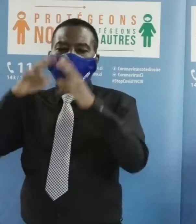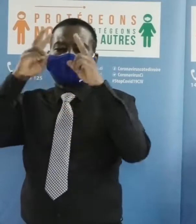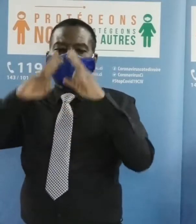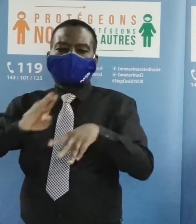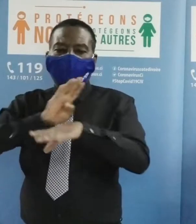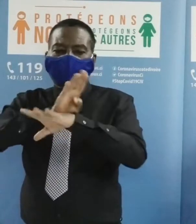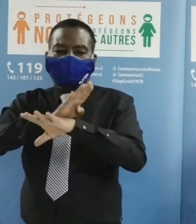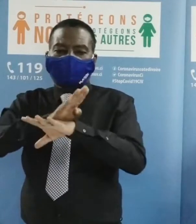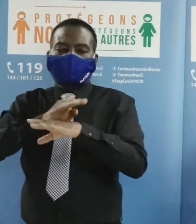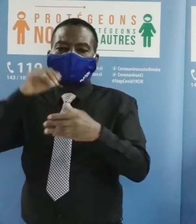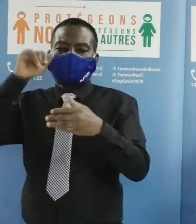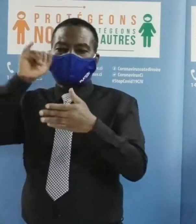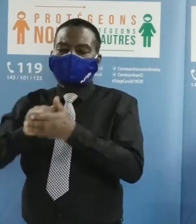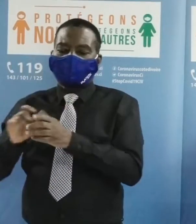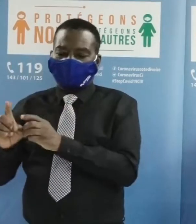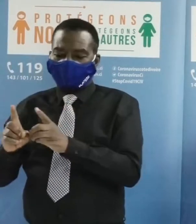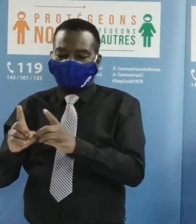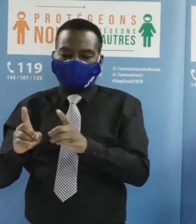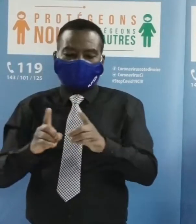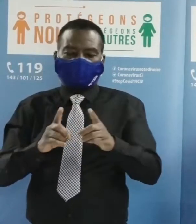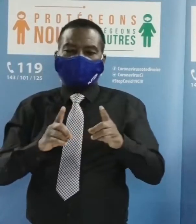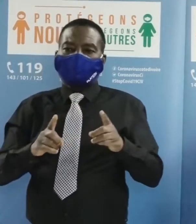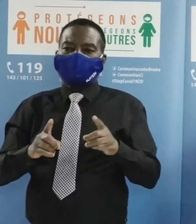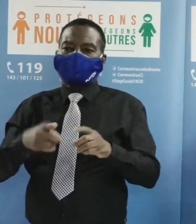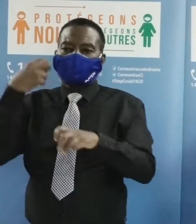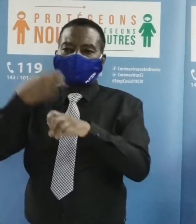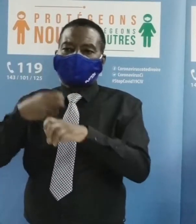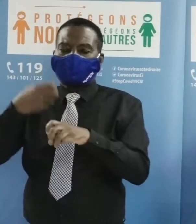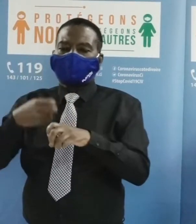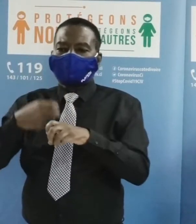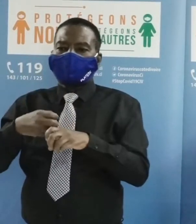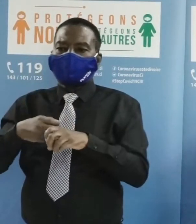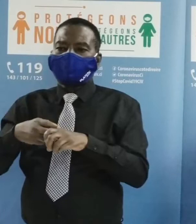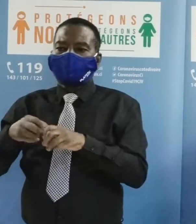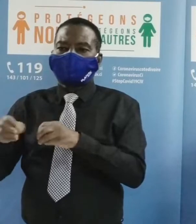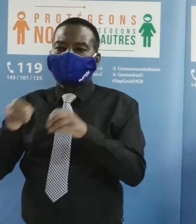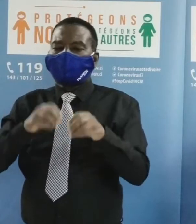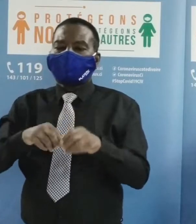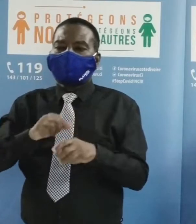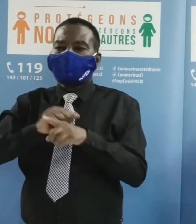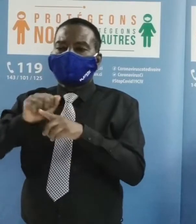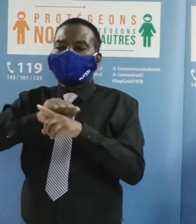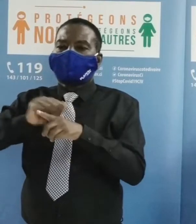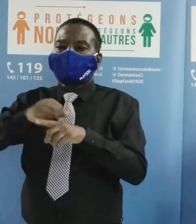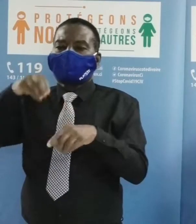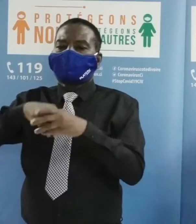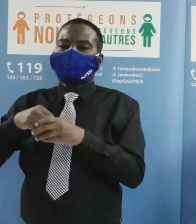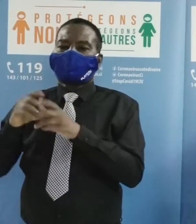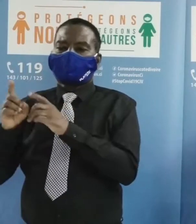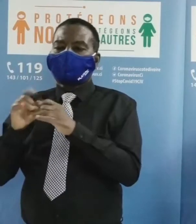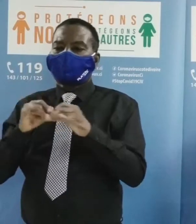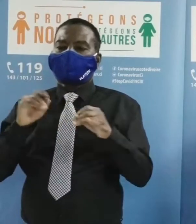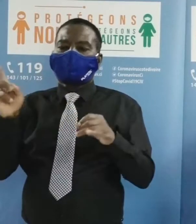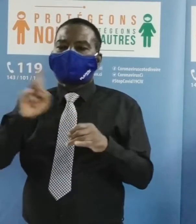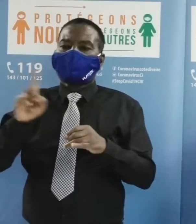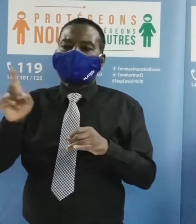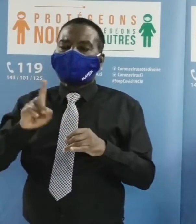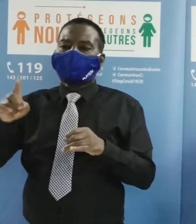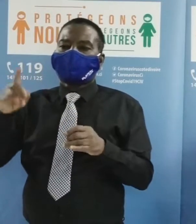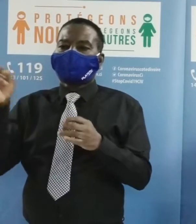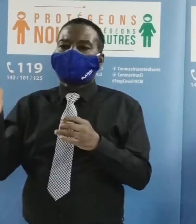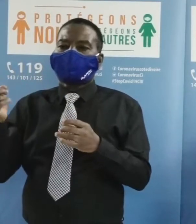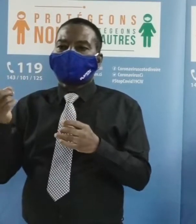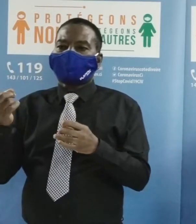ces mesures ont été difficiles à mettre en vigueur dans la mesure où dès le